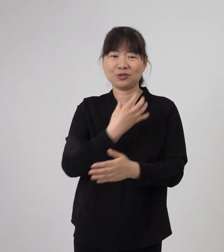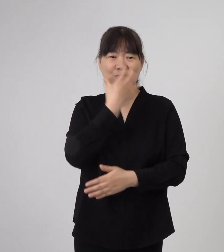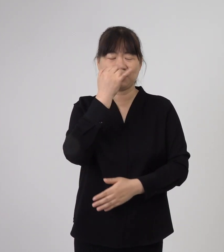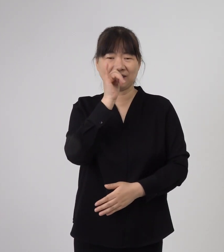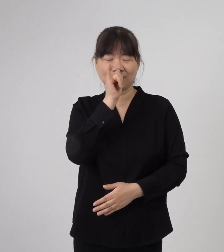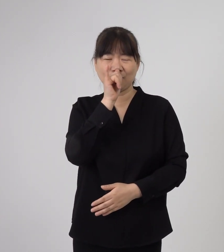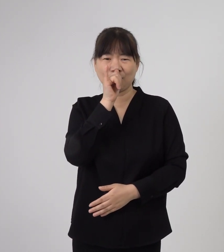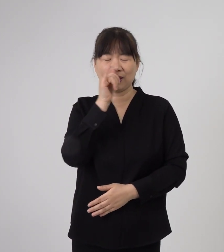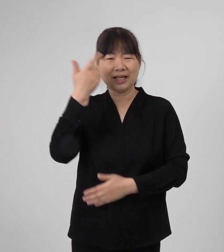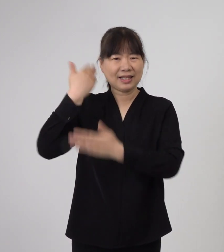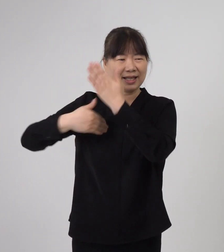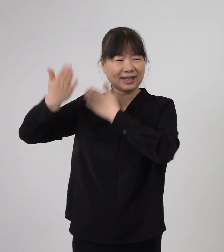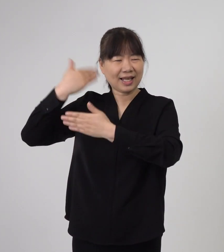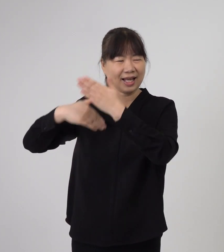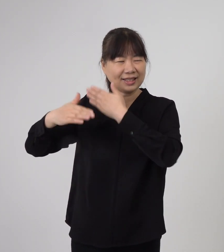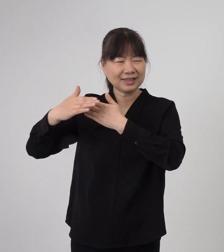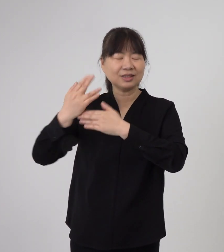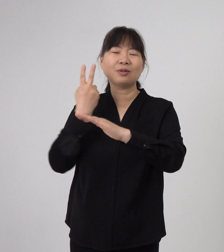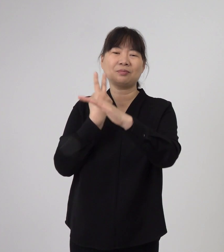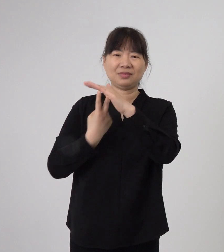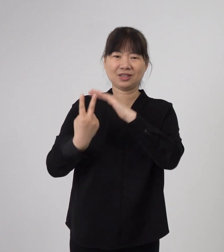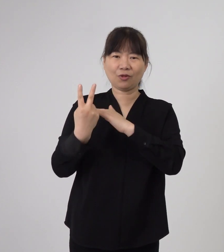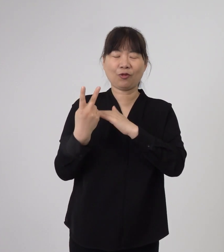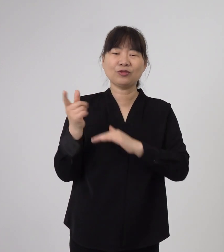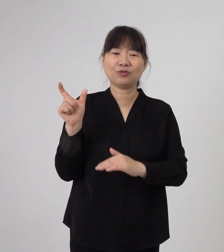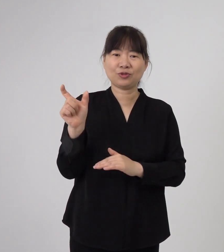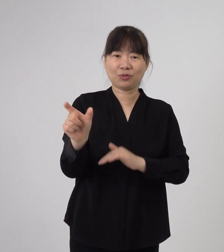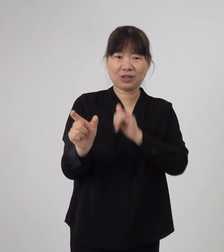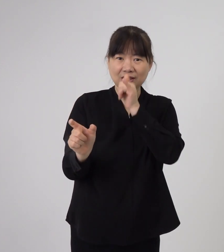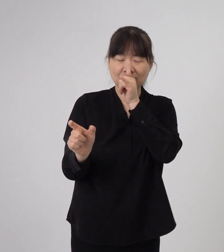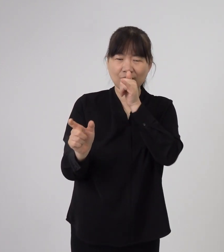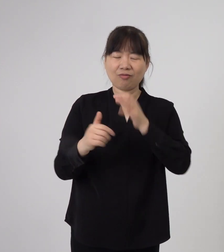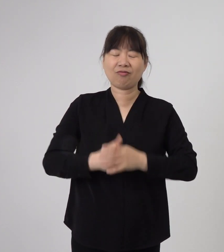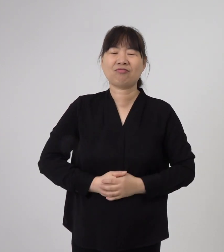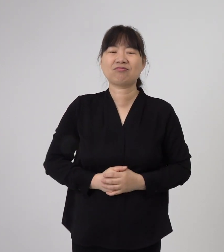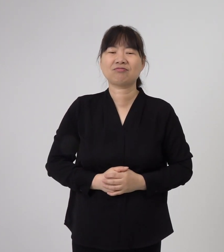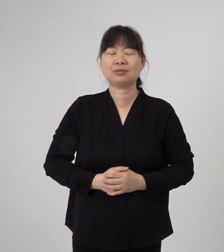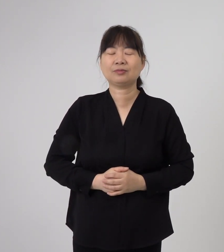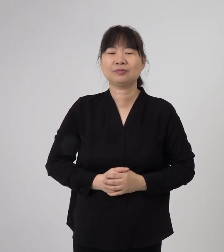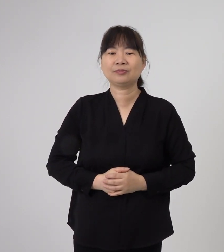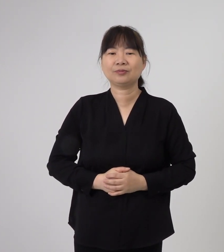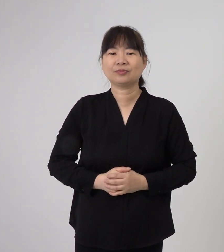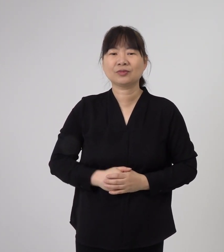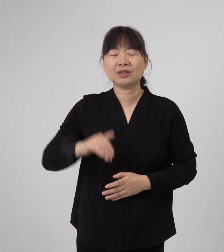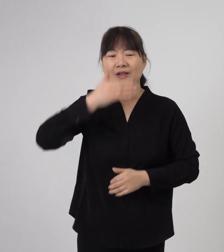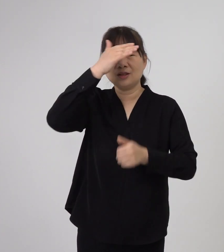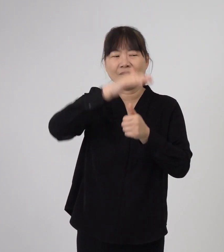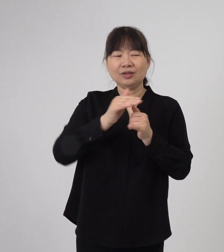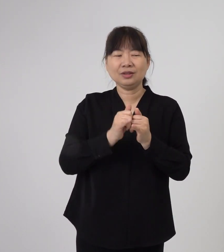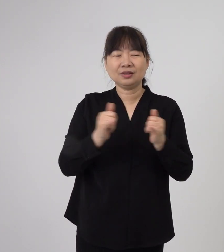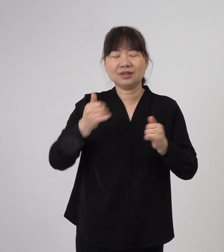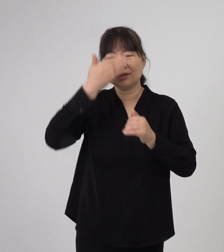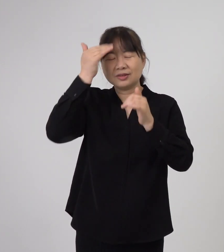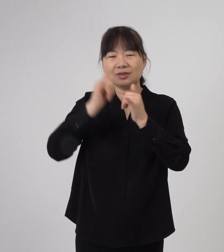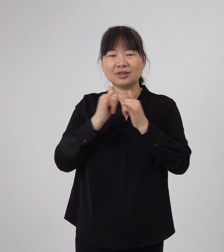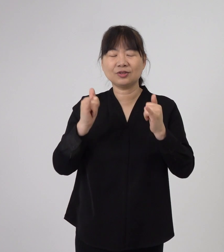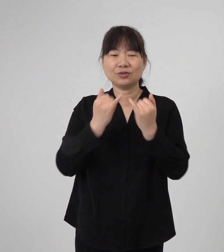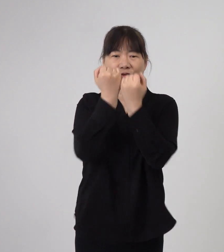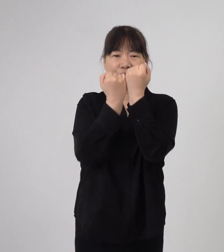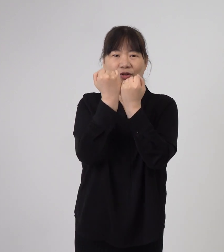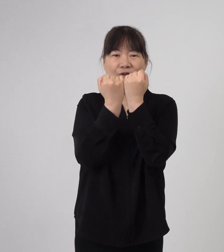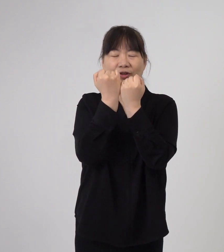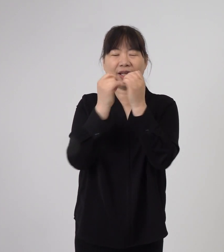어느 성경에는 이 환상이 비전으로 돼 있어요. 그래서 우리 청소년들, 청년들